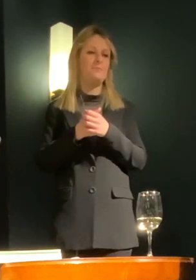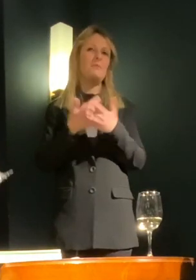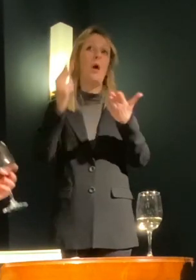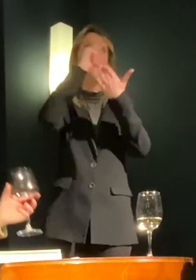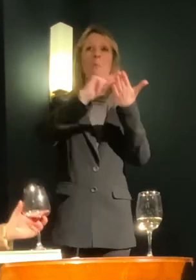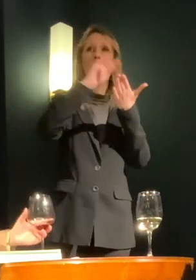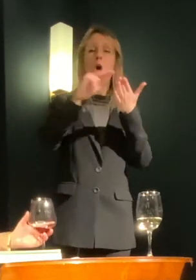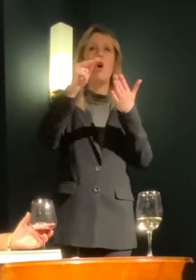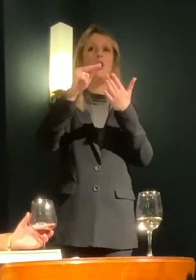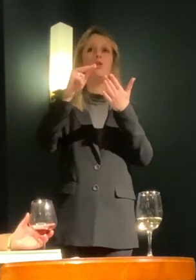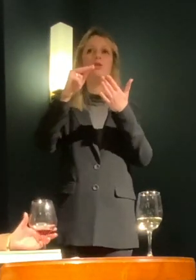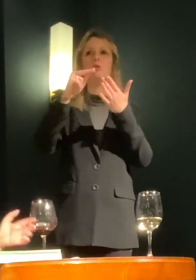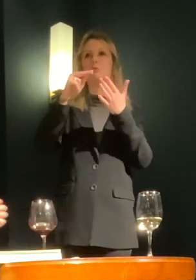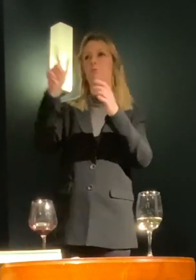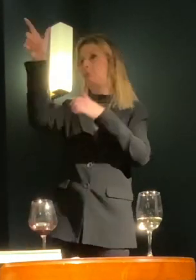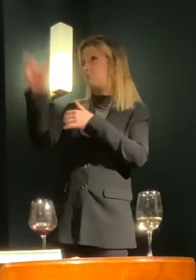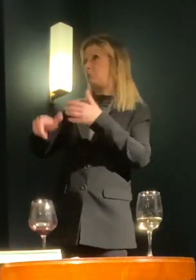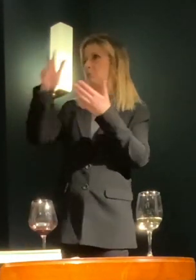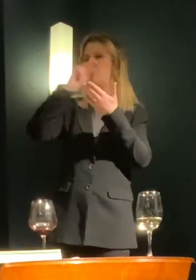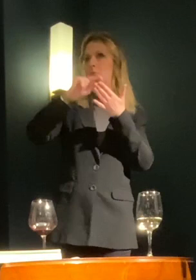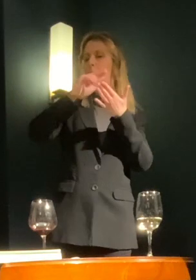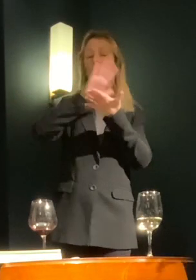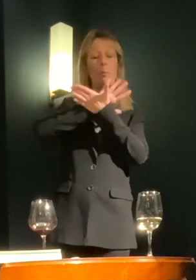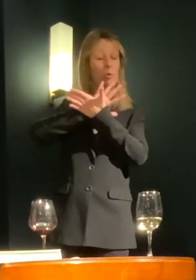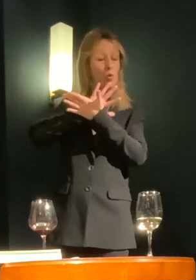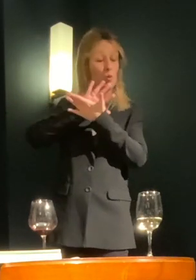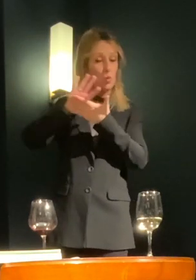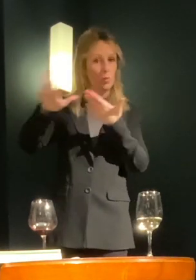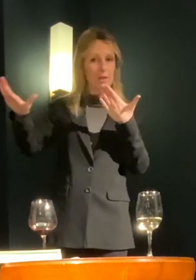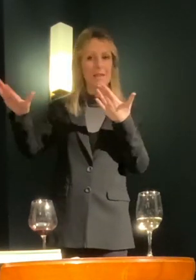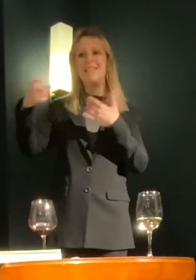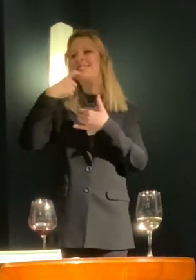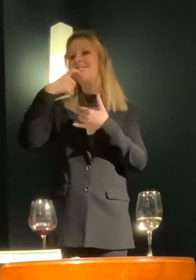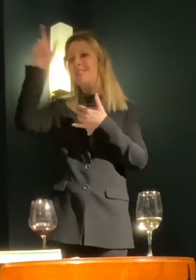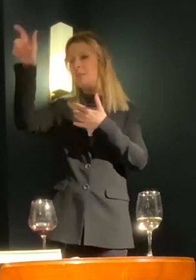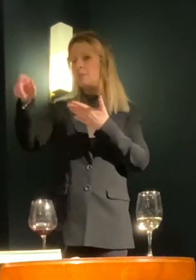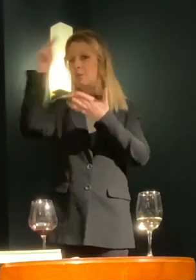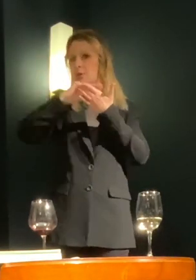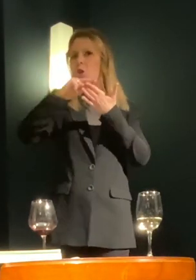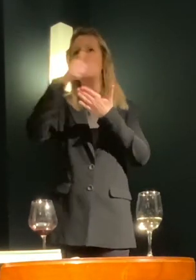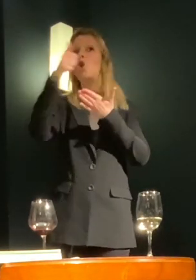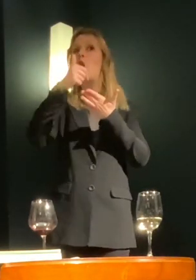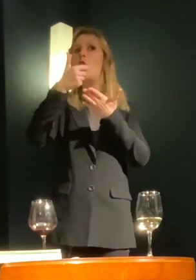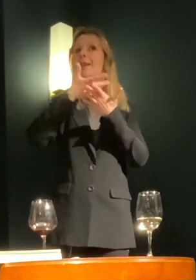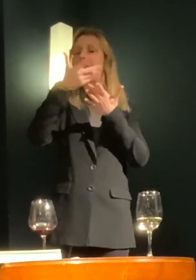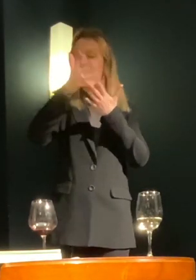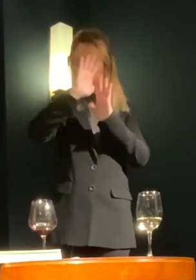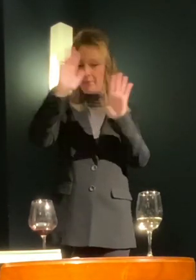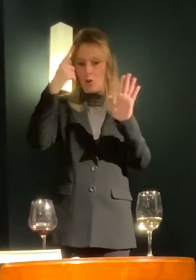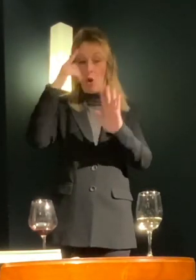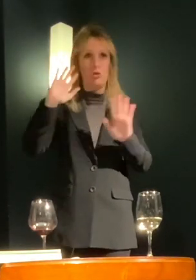di scrivere dei romanzieri puri, mettiamo così, o di chi scrive solo narrativa. Però io ovviamente ho avuto un approccio